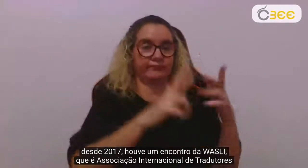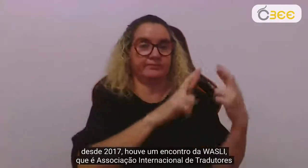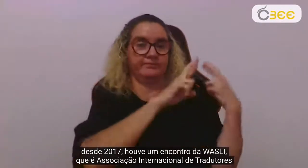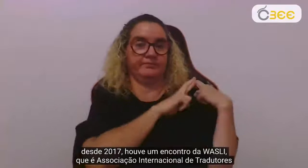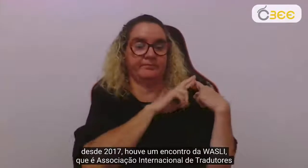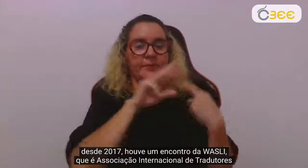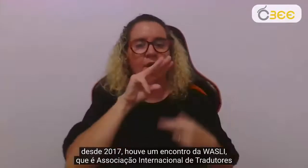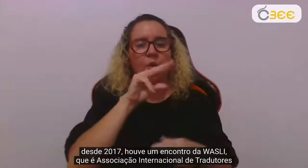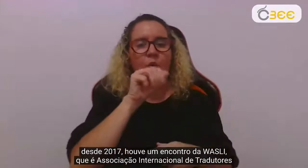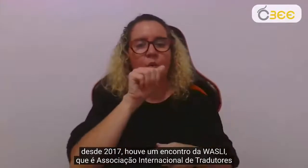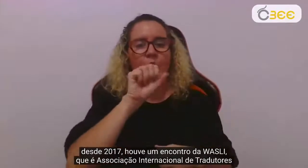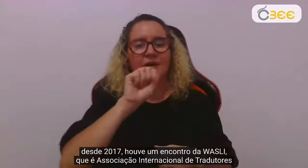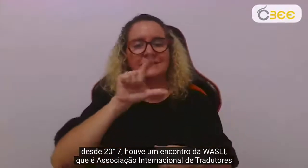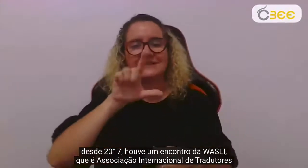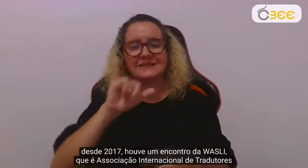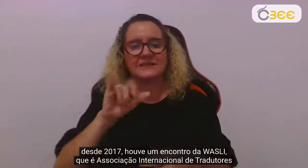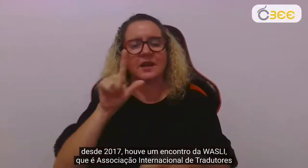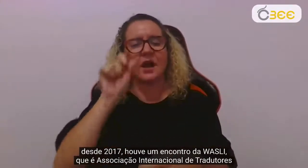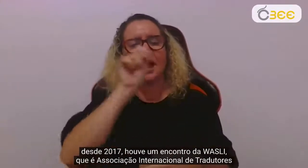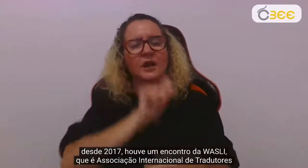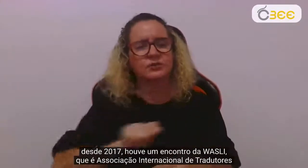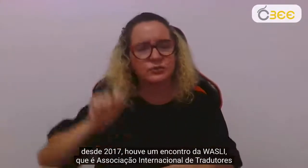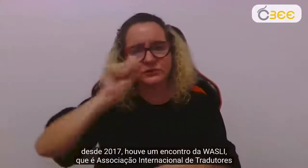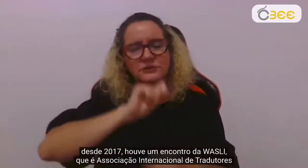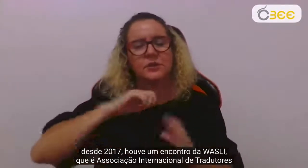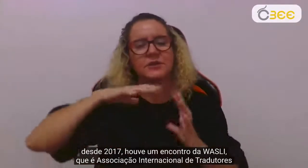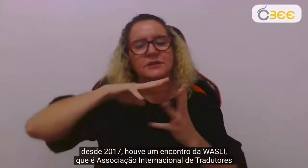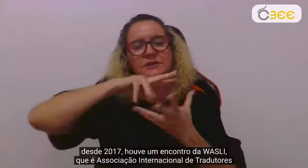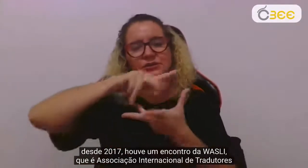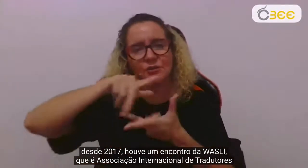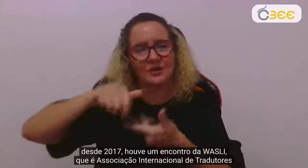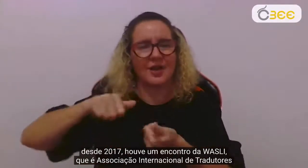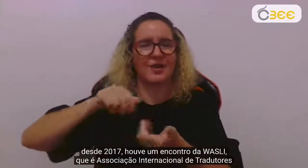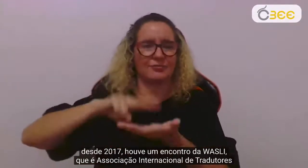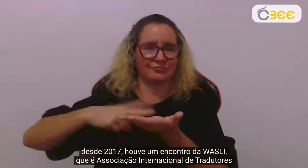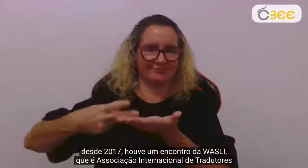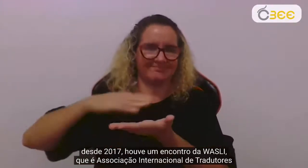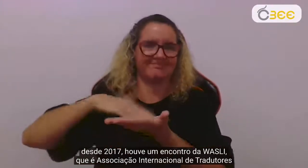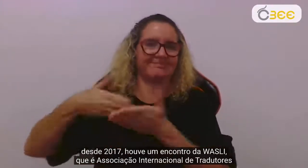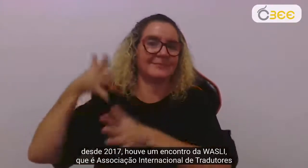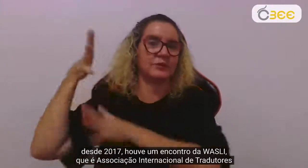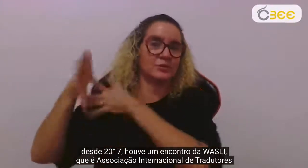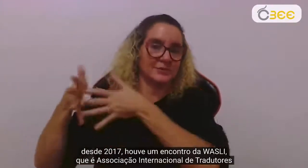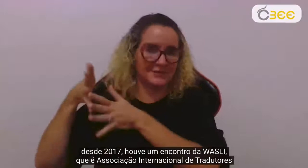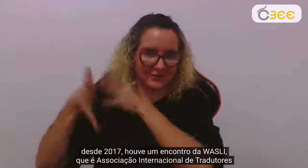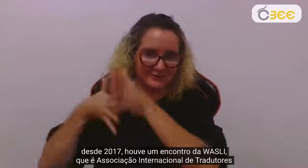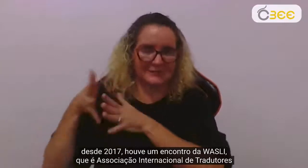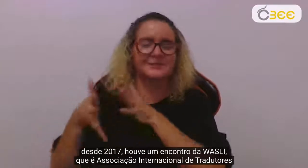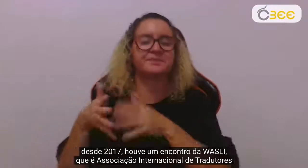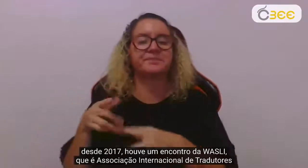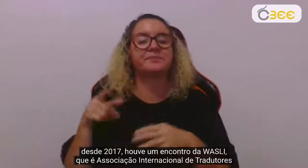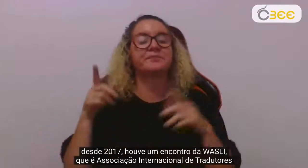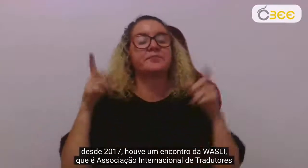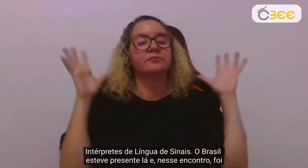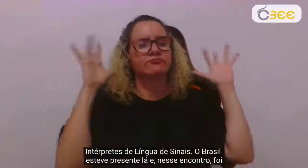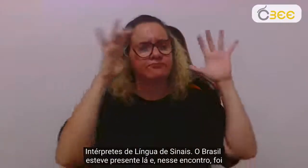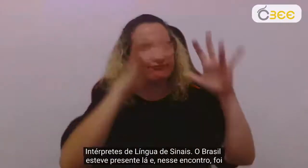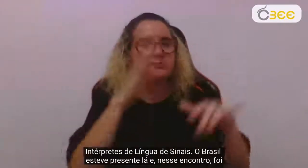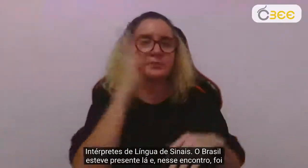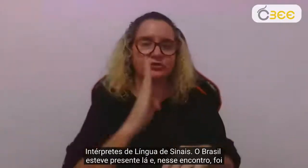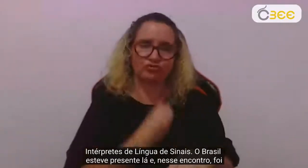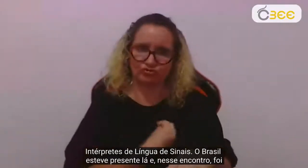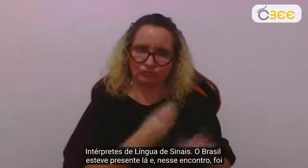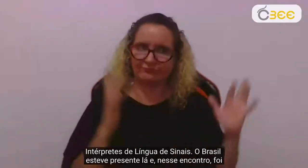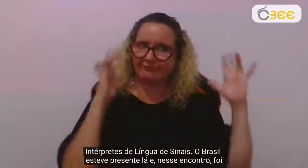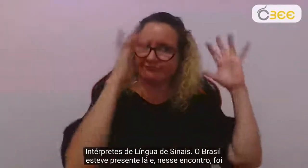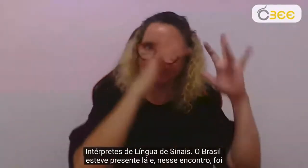desde 2017, houve o encontro da WASL, que é a Associação Internacional de Tradutores e Intérpretes de Língua